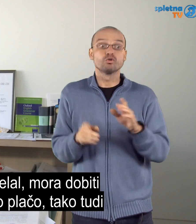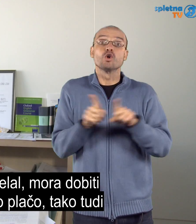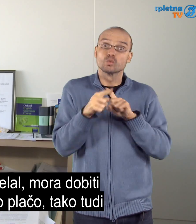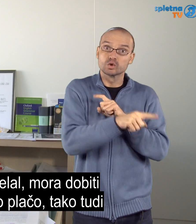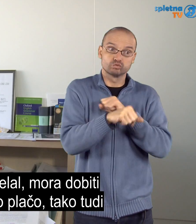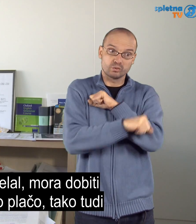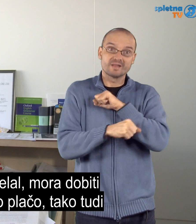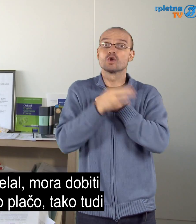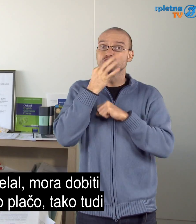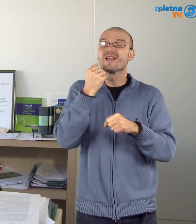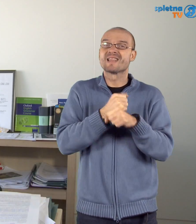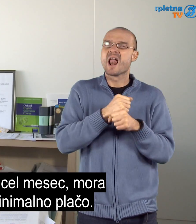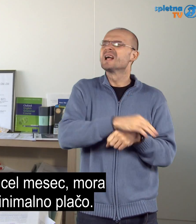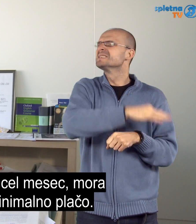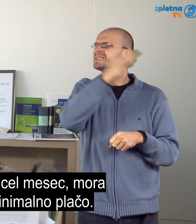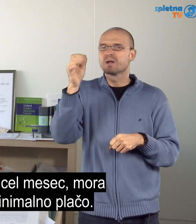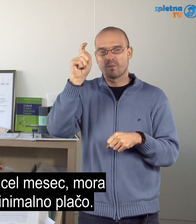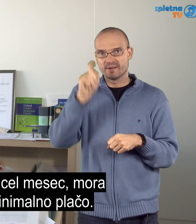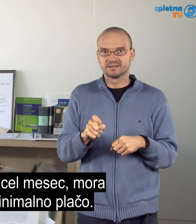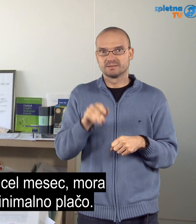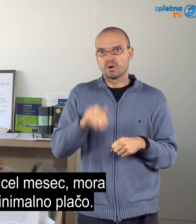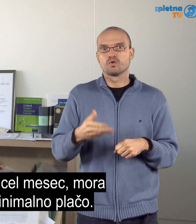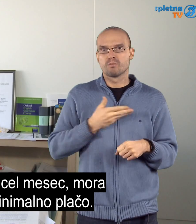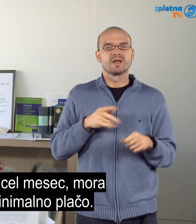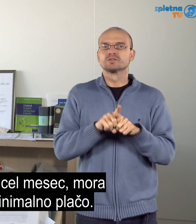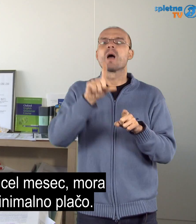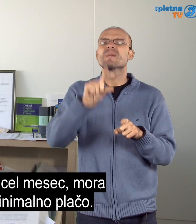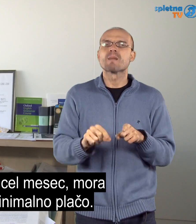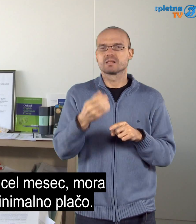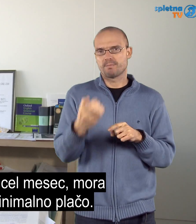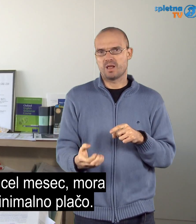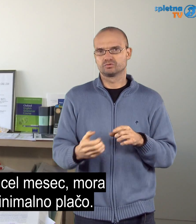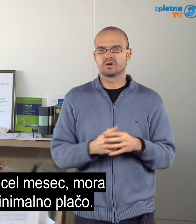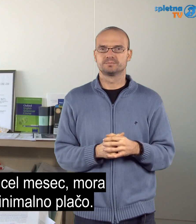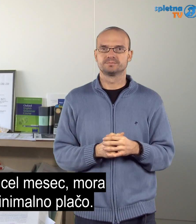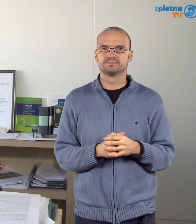cel mesec delal, mora dobiti najmanj minimalno plačo.